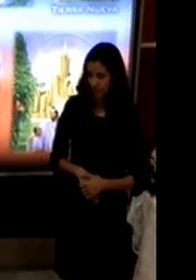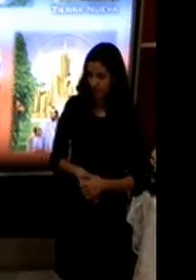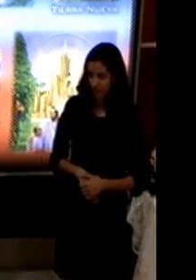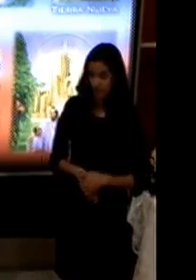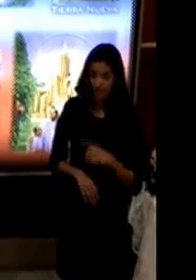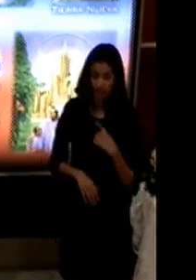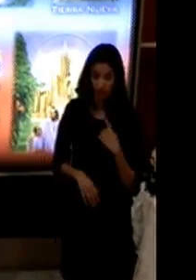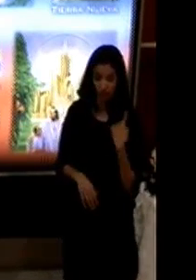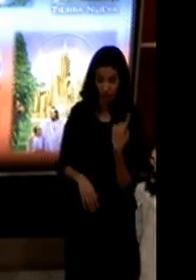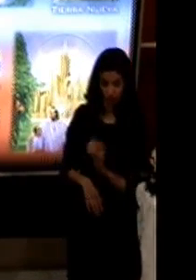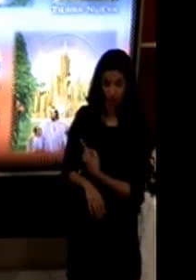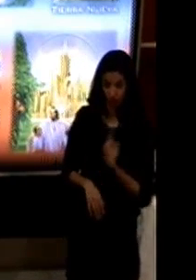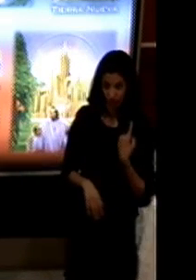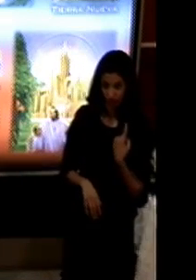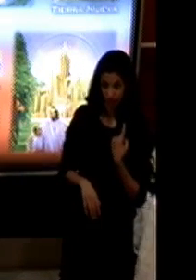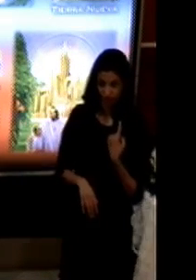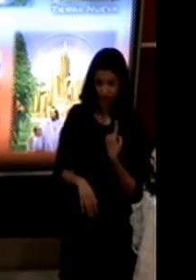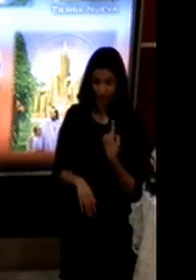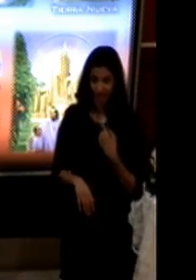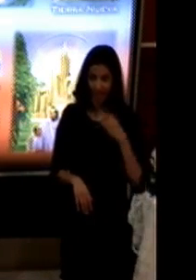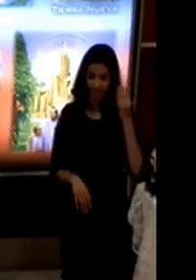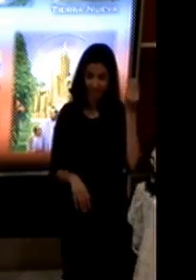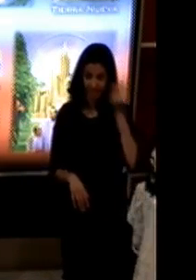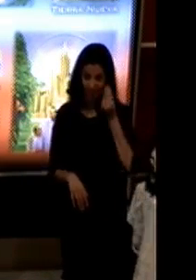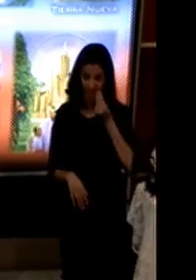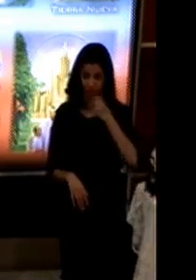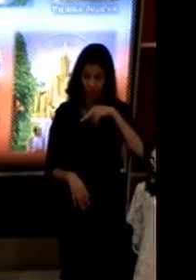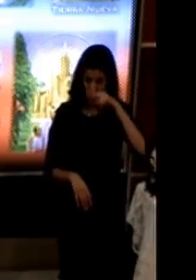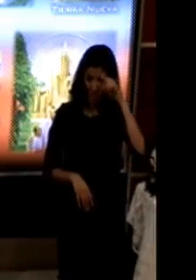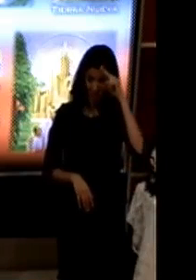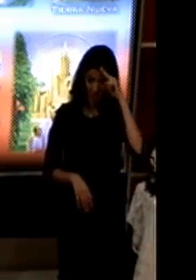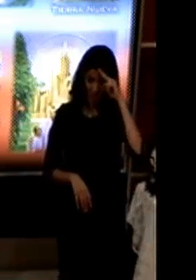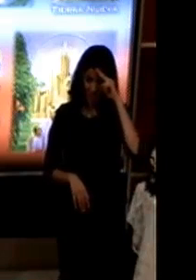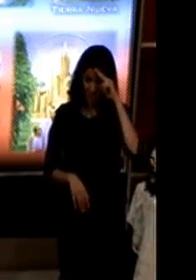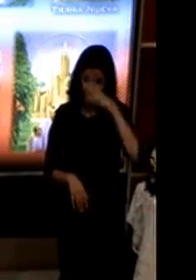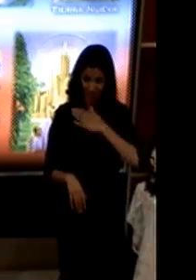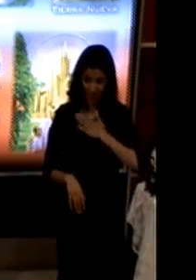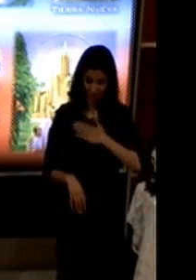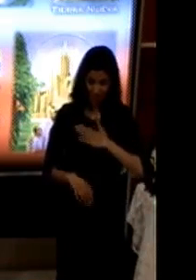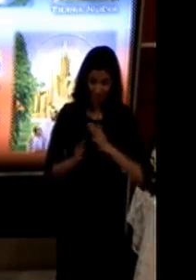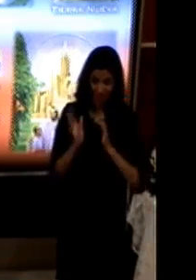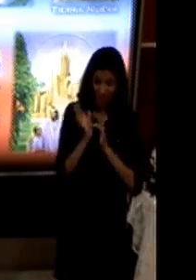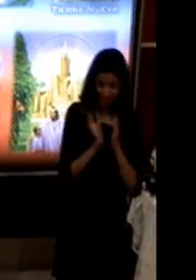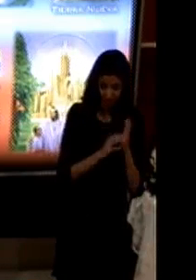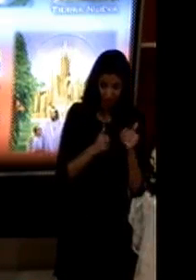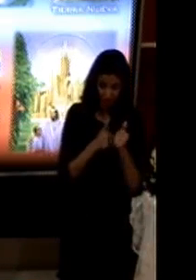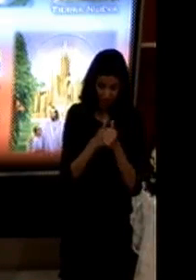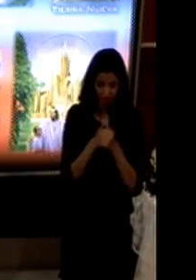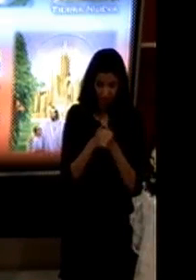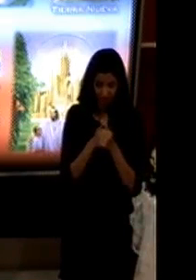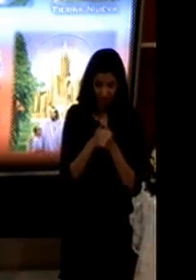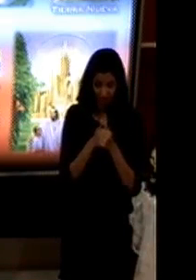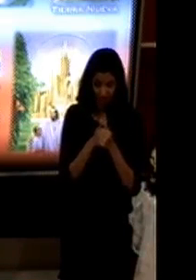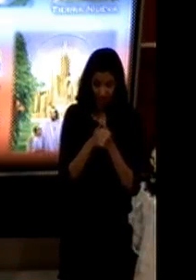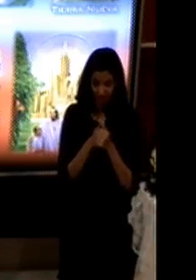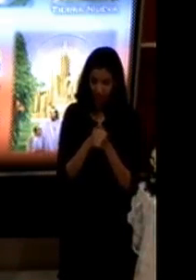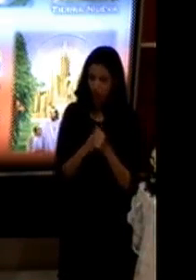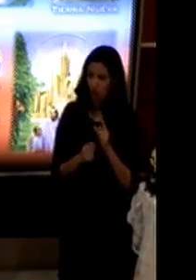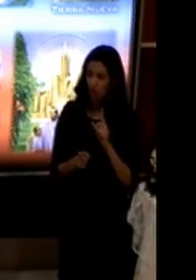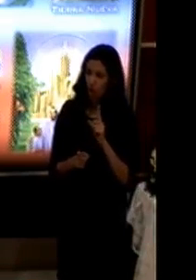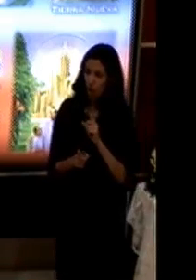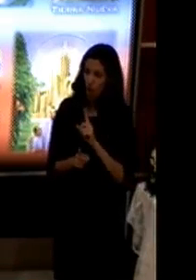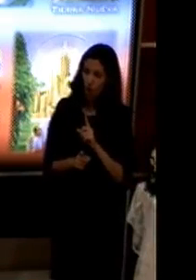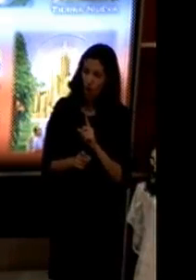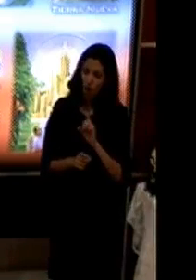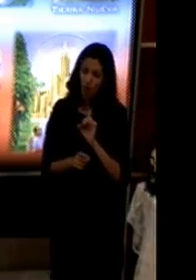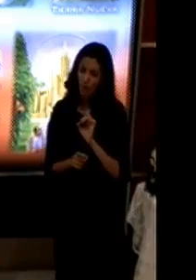delicia que muchos desperdician? No solamente para que nosotros recibamos la bendición, sino para que otros